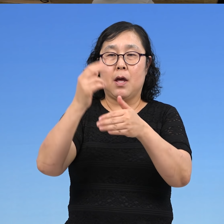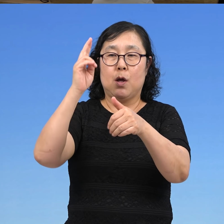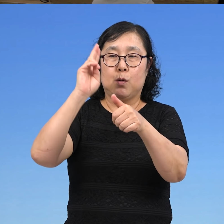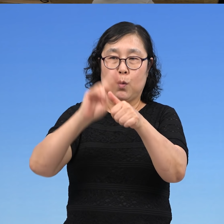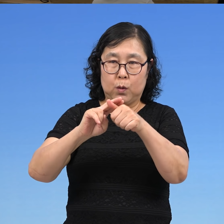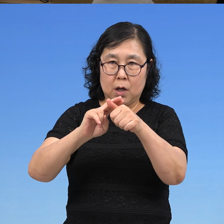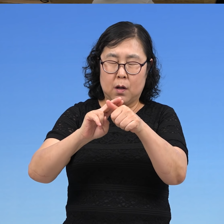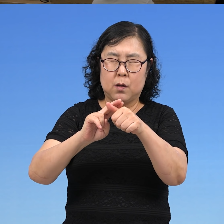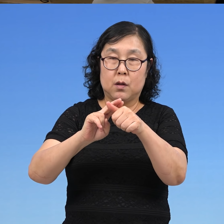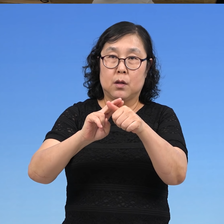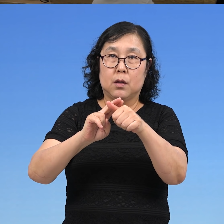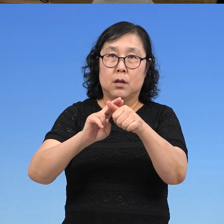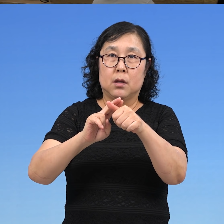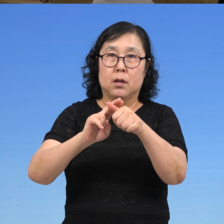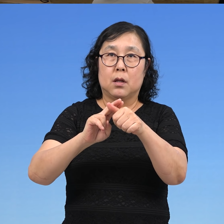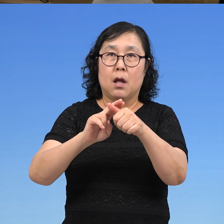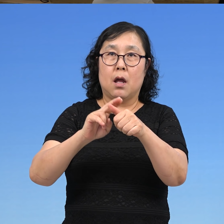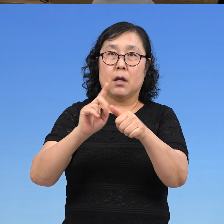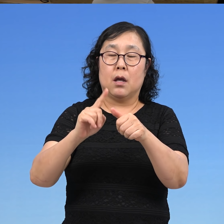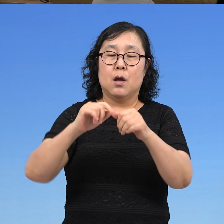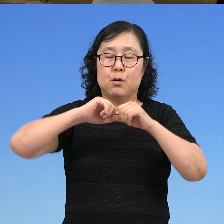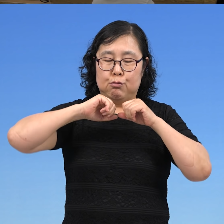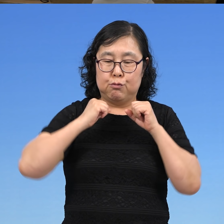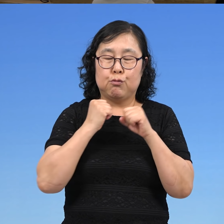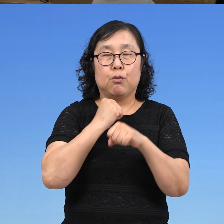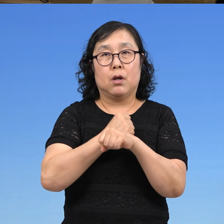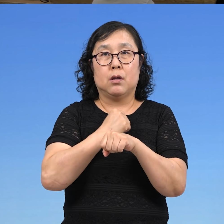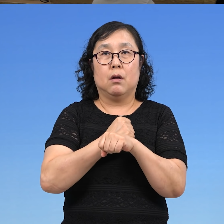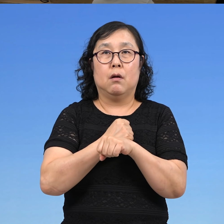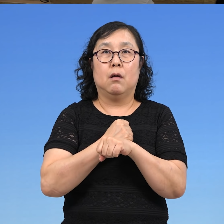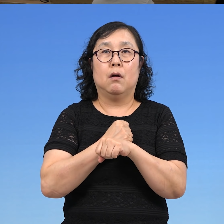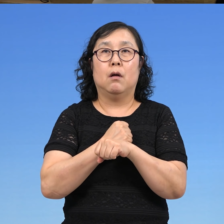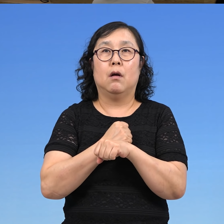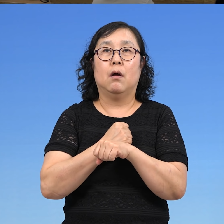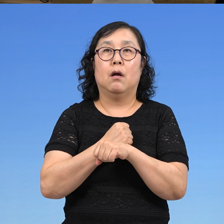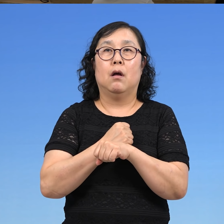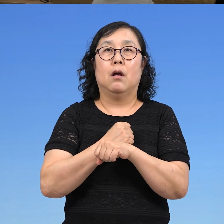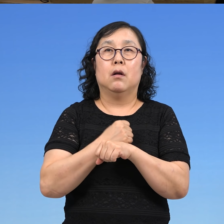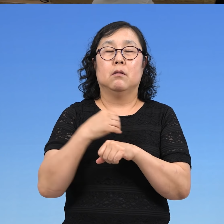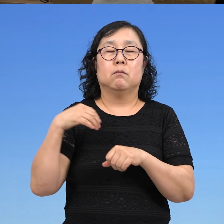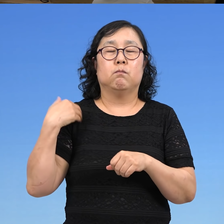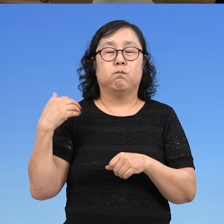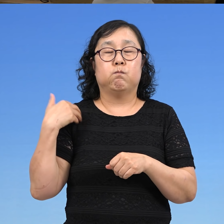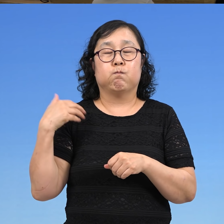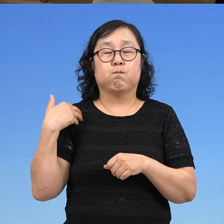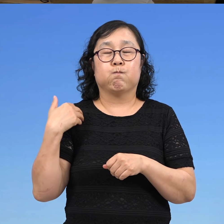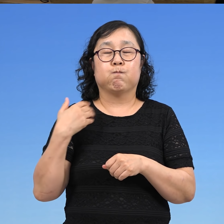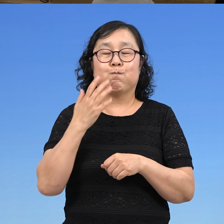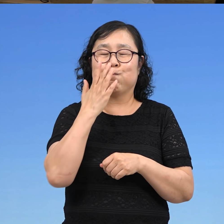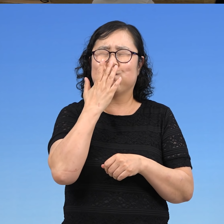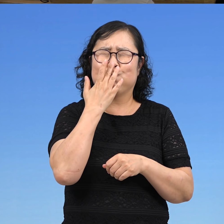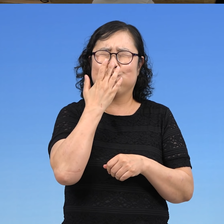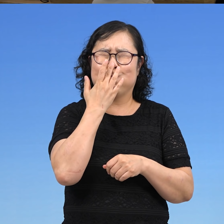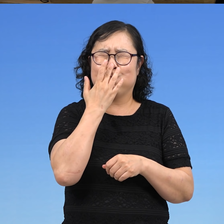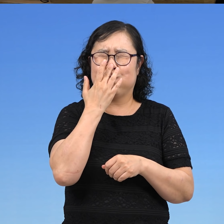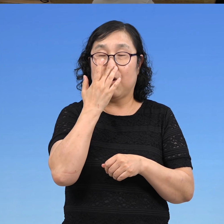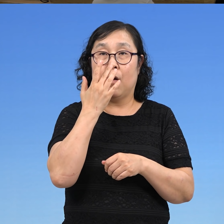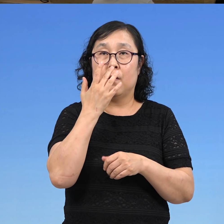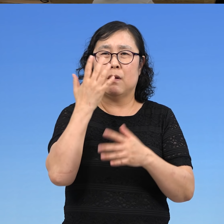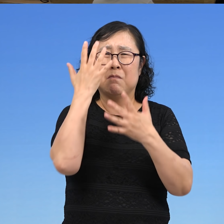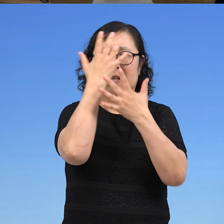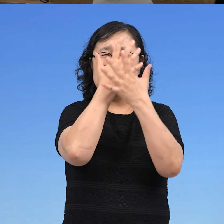도전 장 앞에 순종해서 이제 생전 회 알지 못했던 미지의